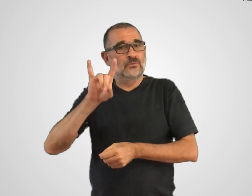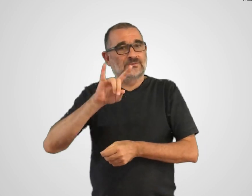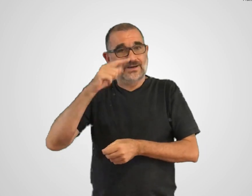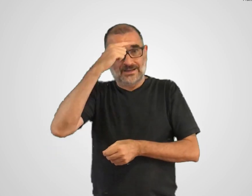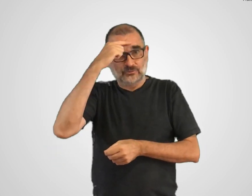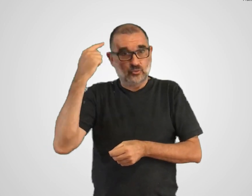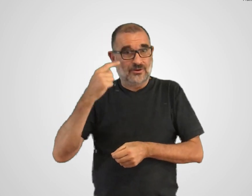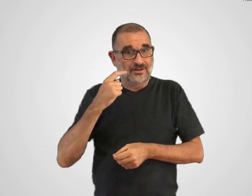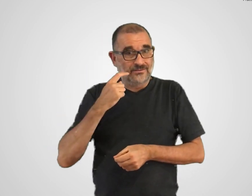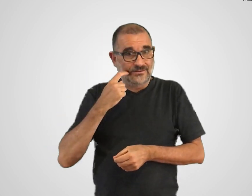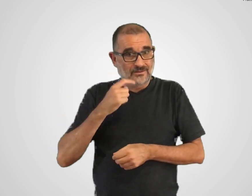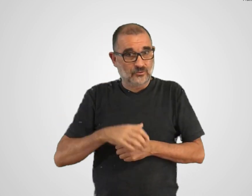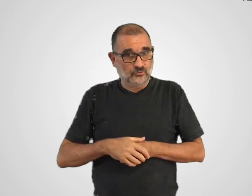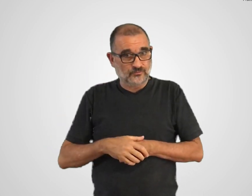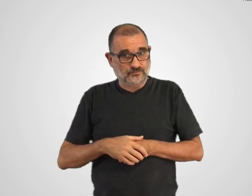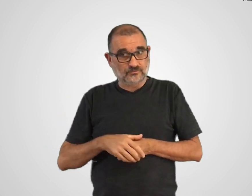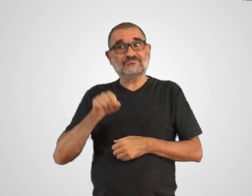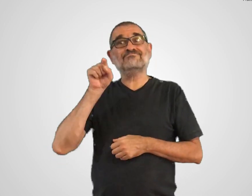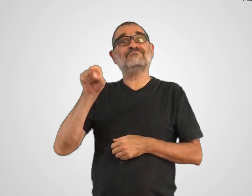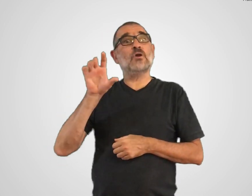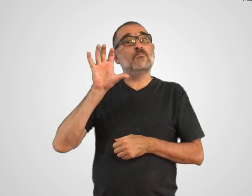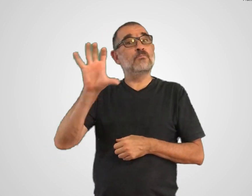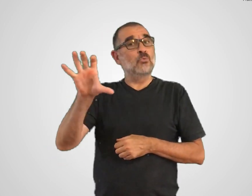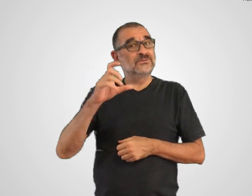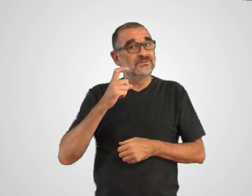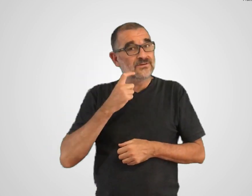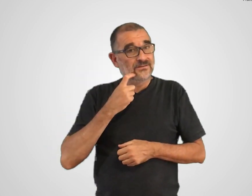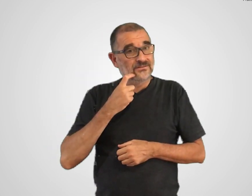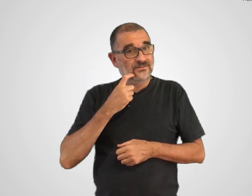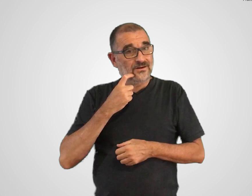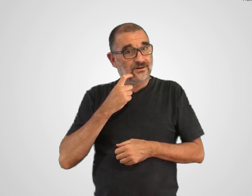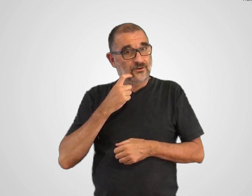la Universidad Nacional de Entre Ríos.